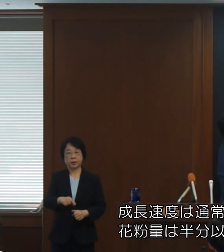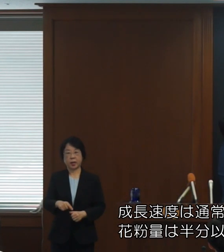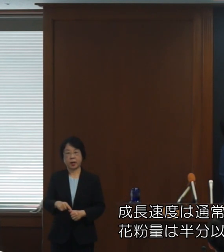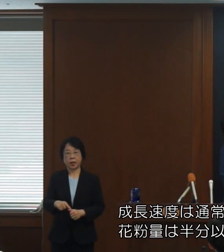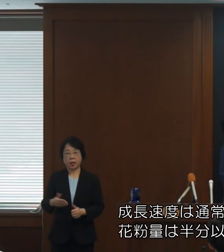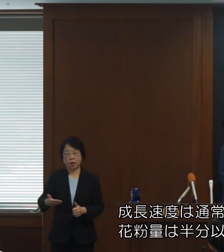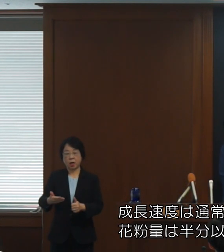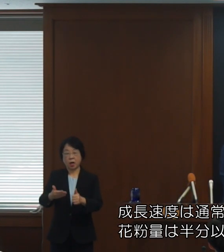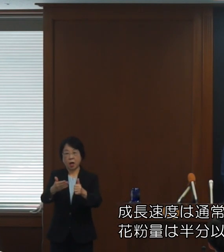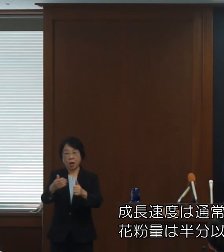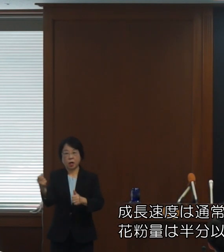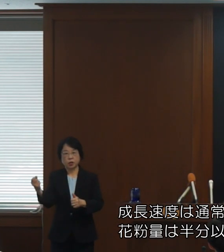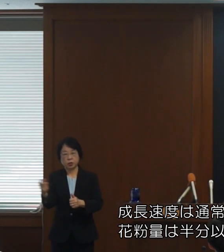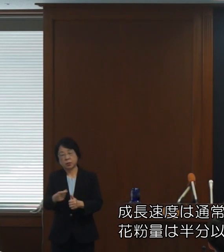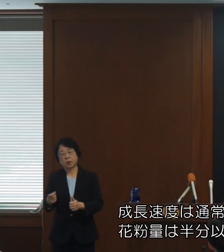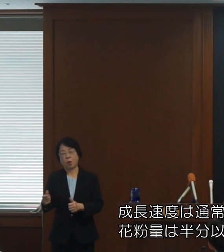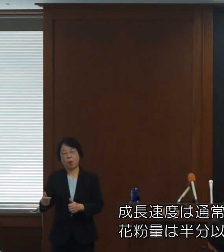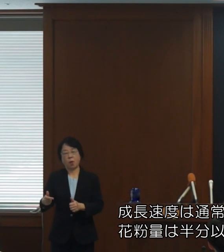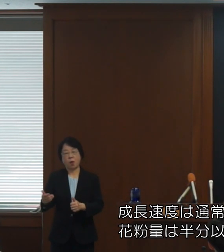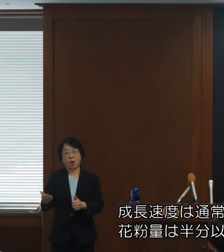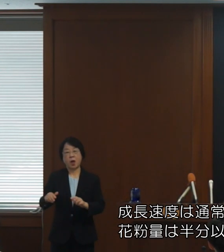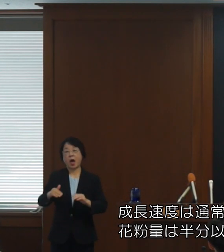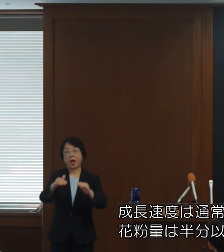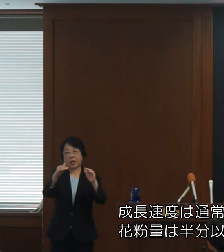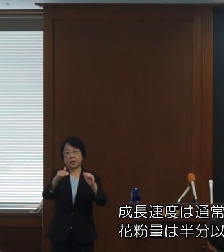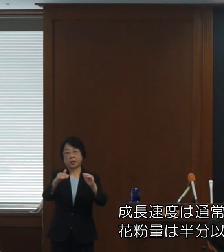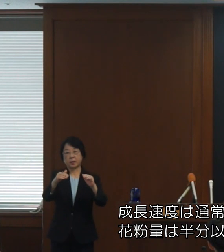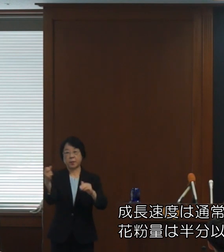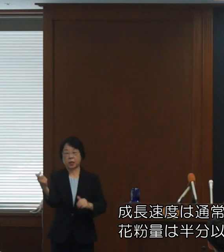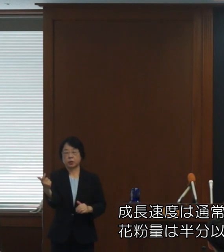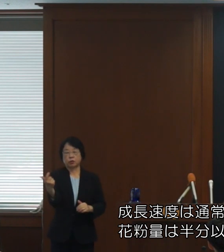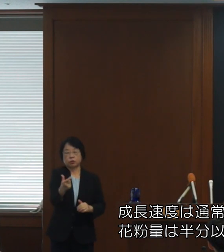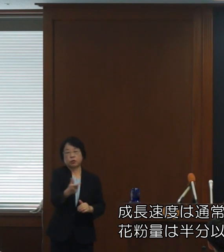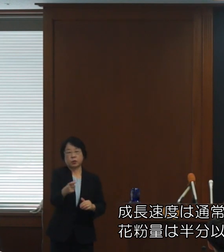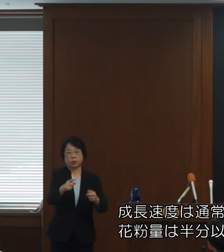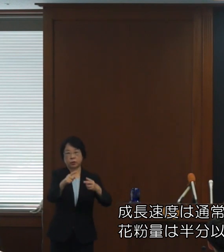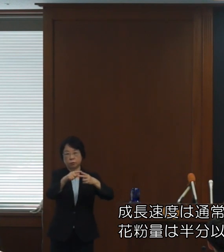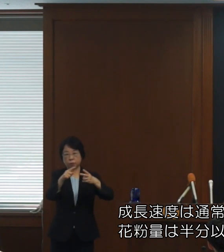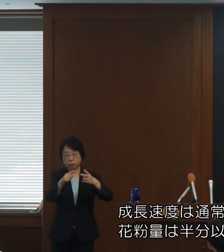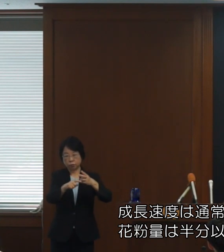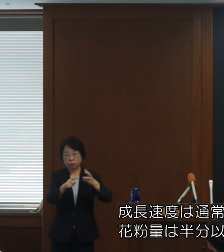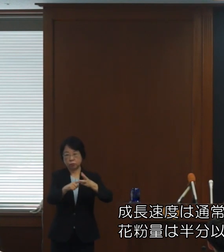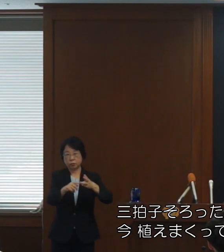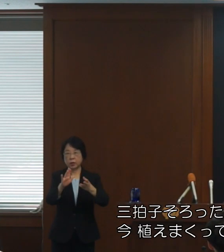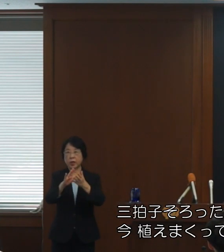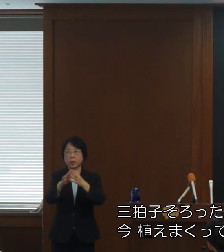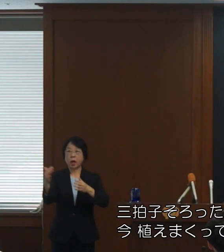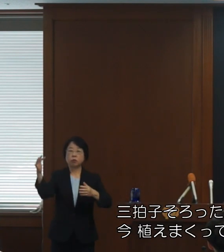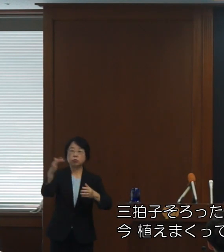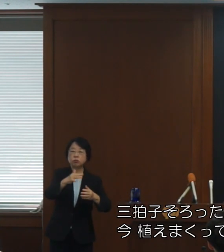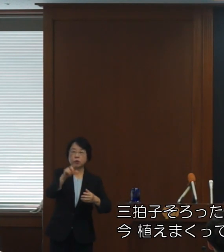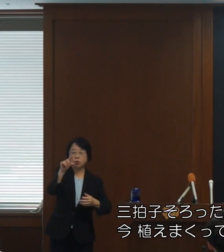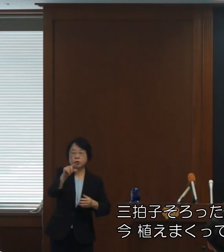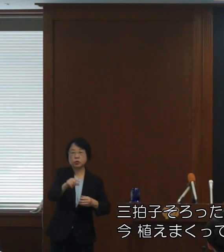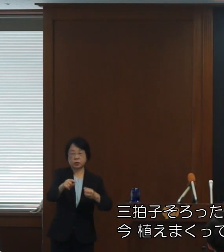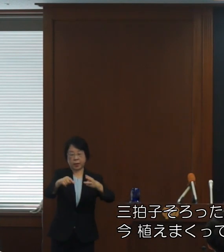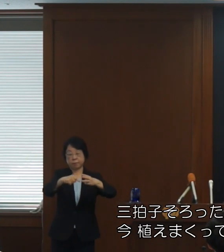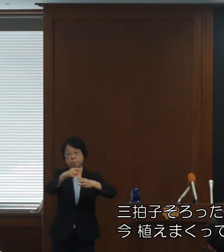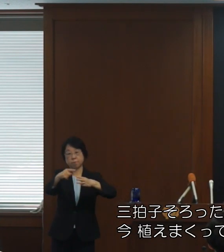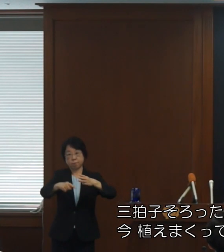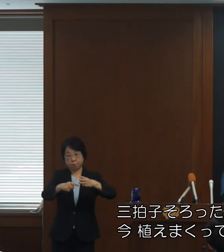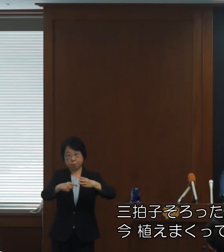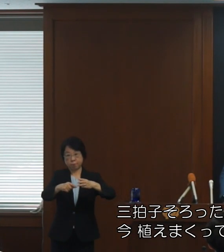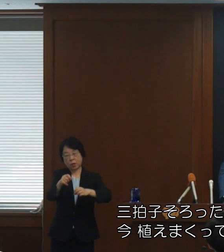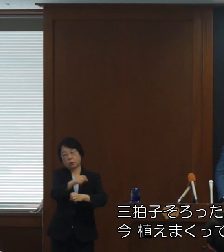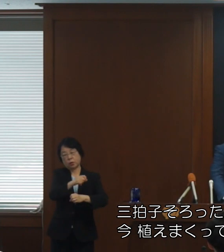成長速度は通常水の1.5倍強度も1.5倍で運用は半分以下という三拍子揃った盛んすぎと